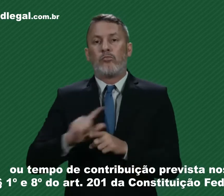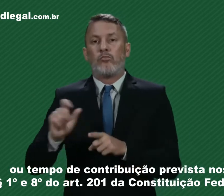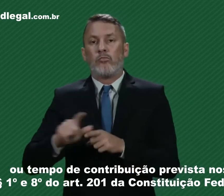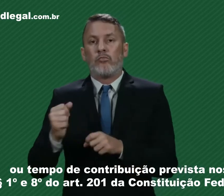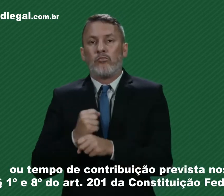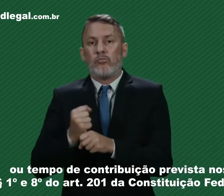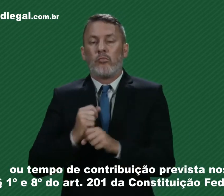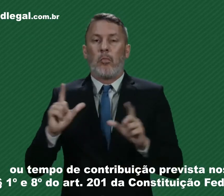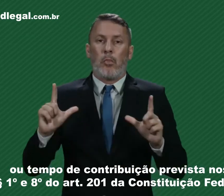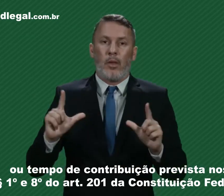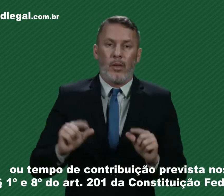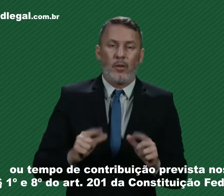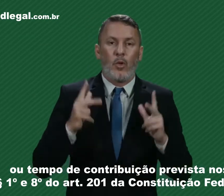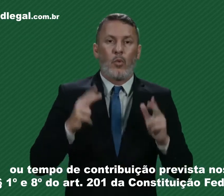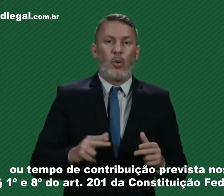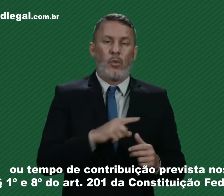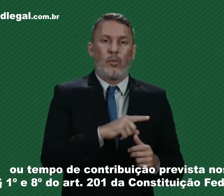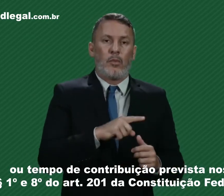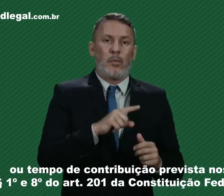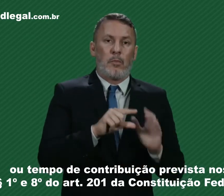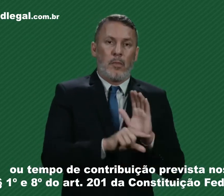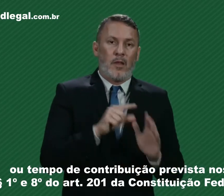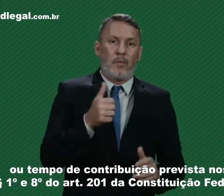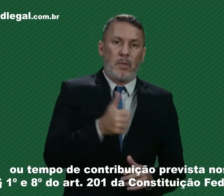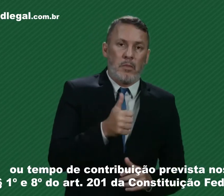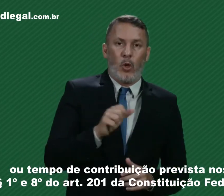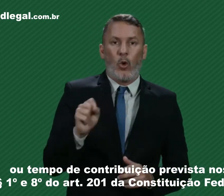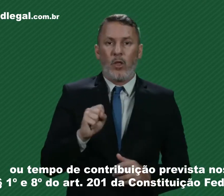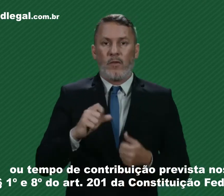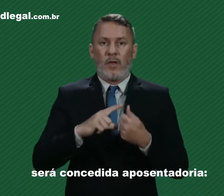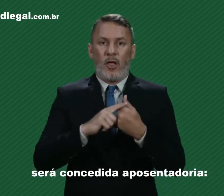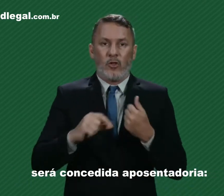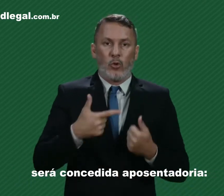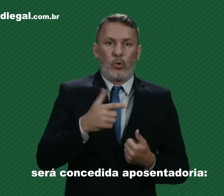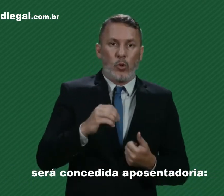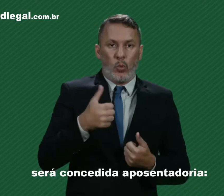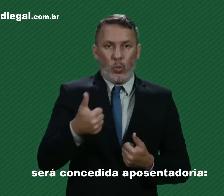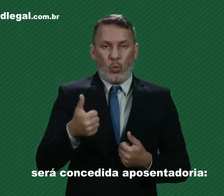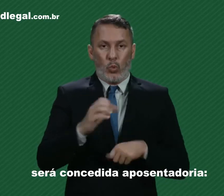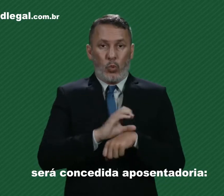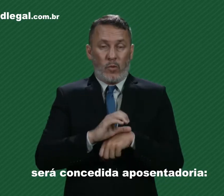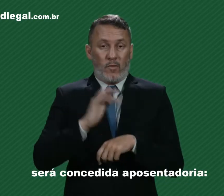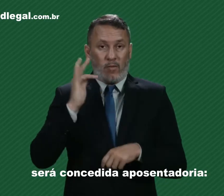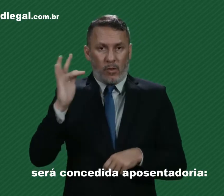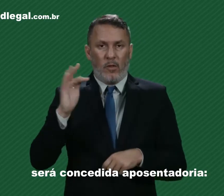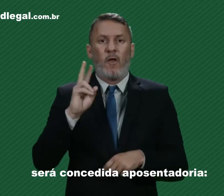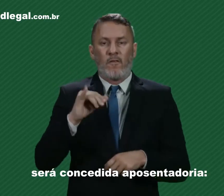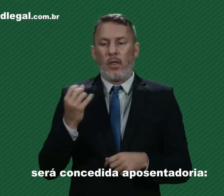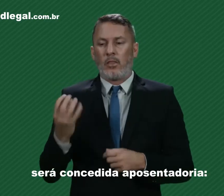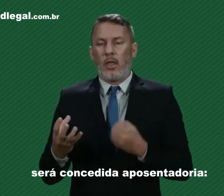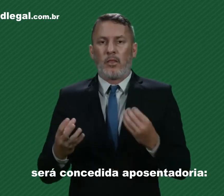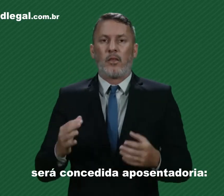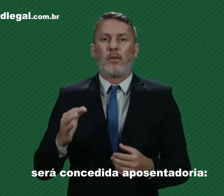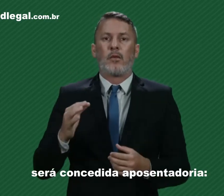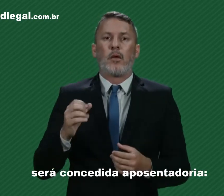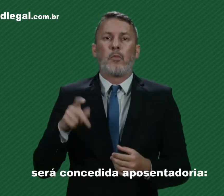parágrafos 1º e 8º do artigo 201 da Constituição Federal, será concedida